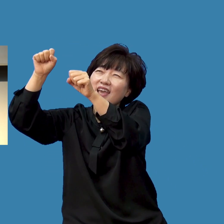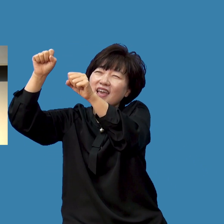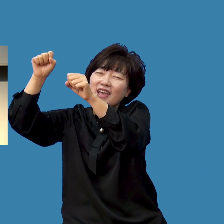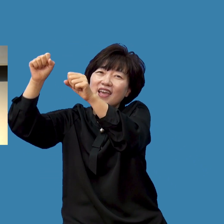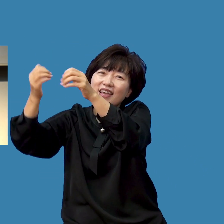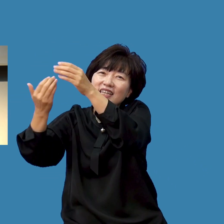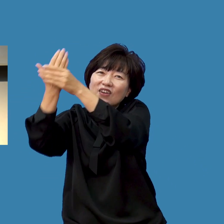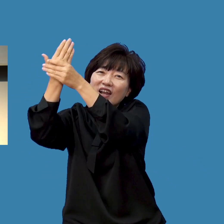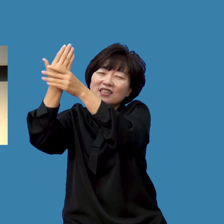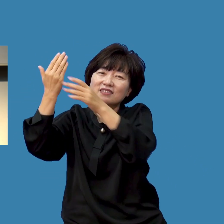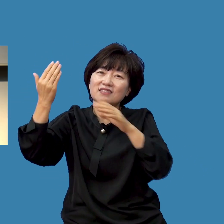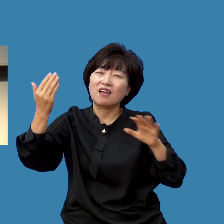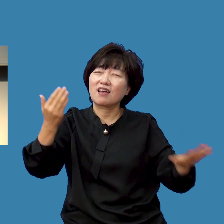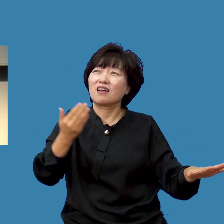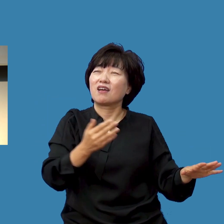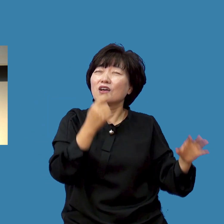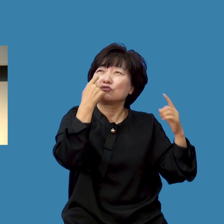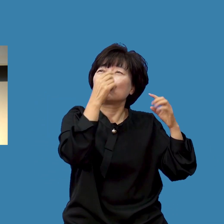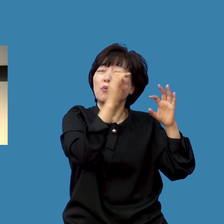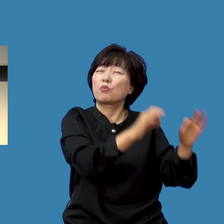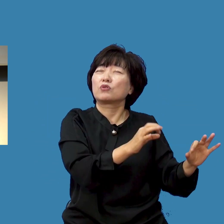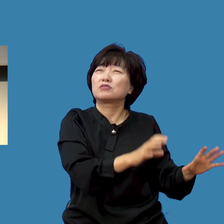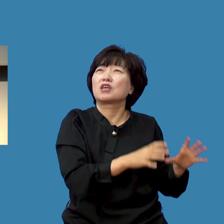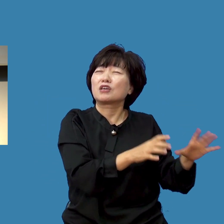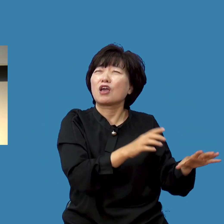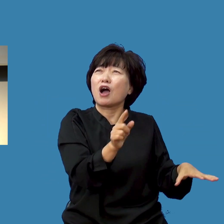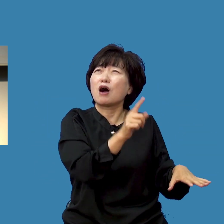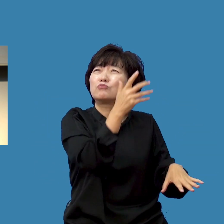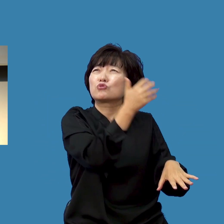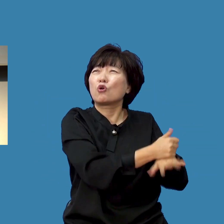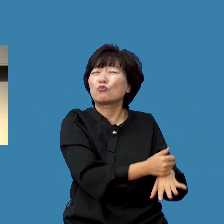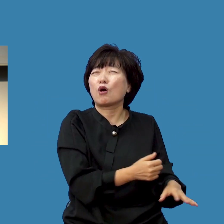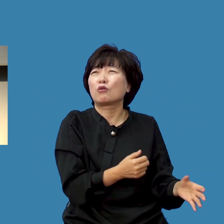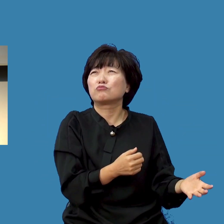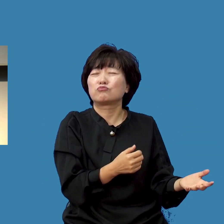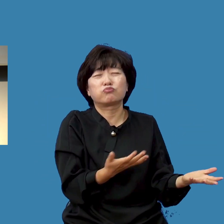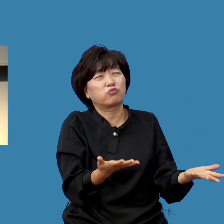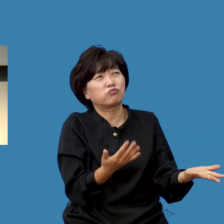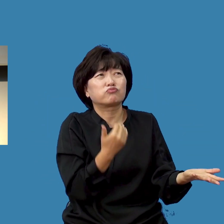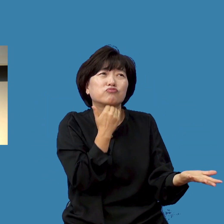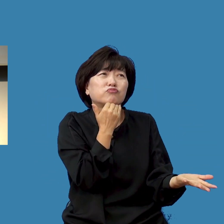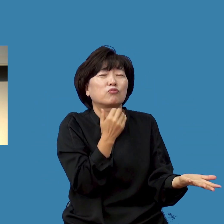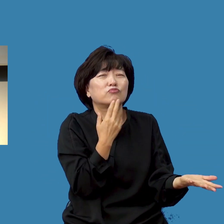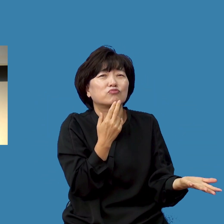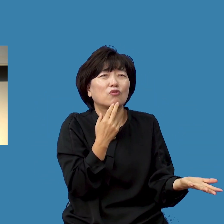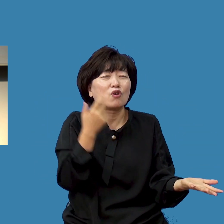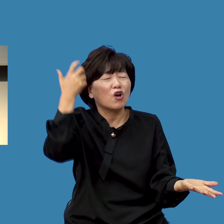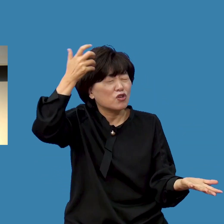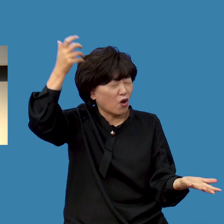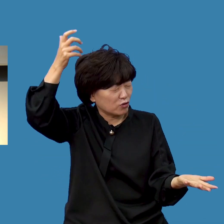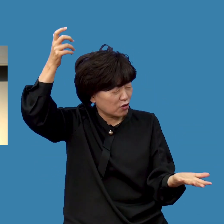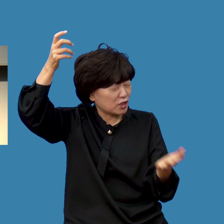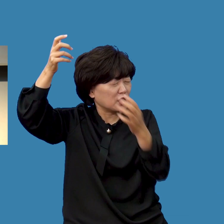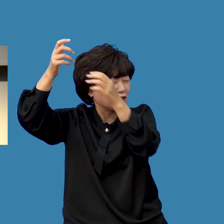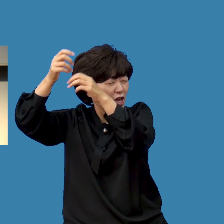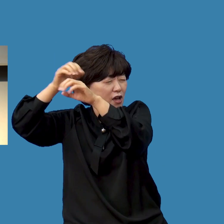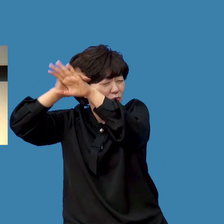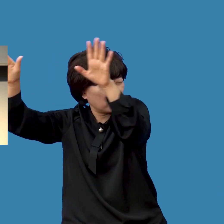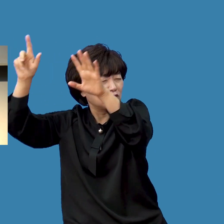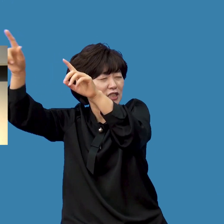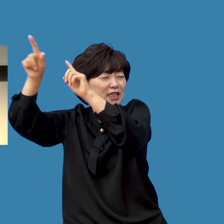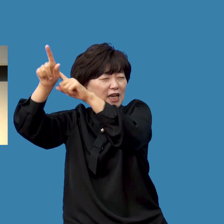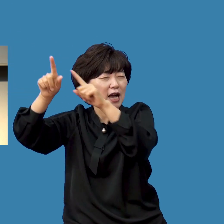영적인 세계에 뭔가 일어났어. 예. 그런데 보이는 세계에는 아무 결과가 있을 걸 기대 안 해. 영적인